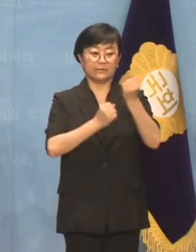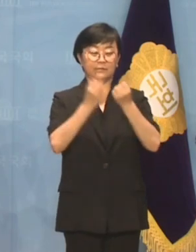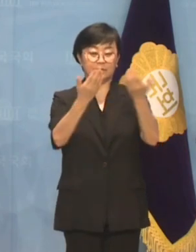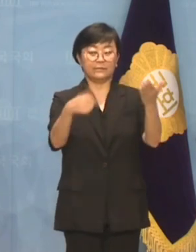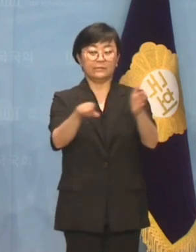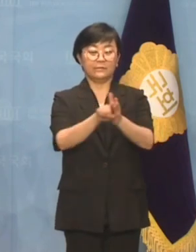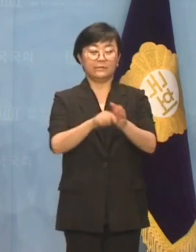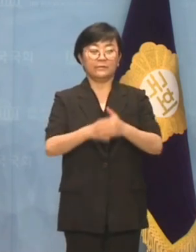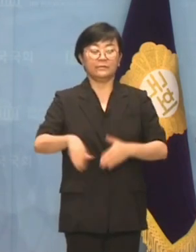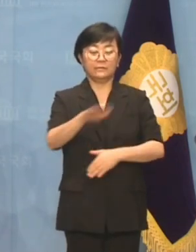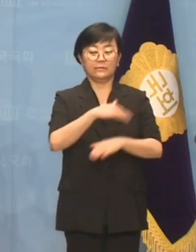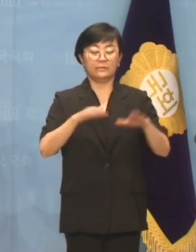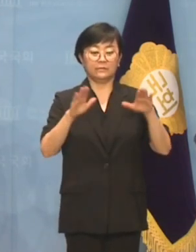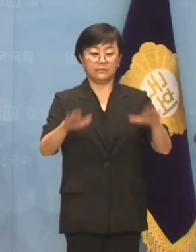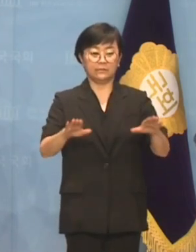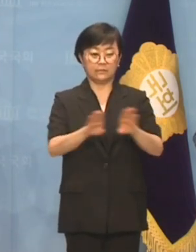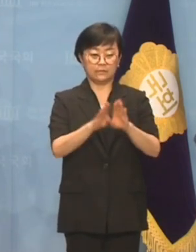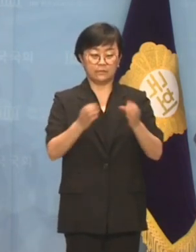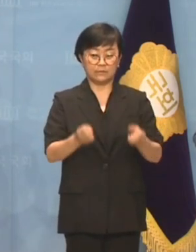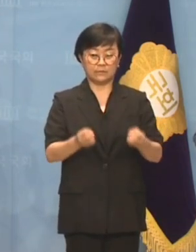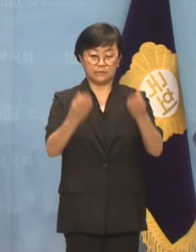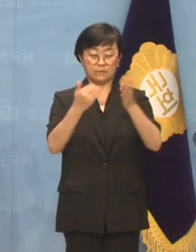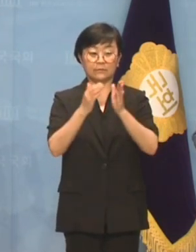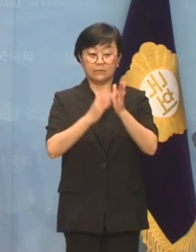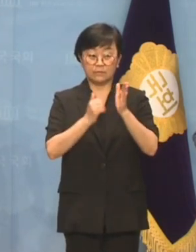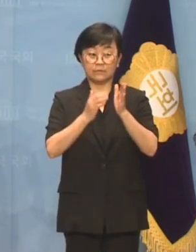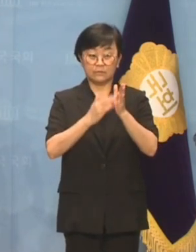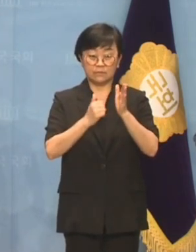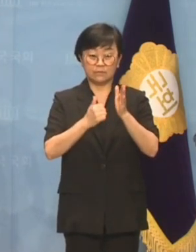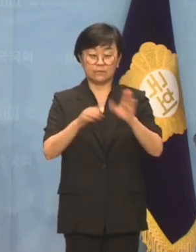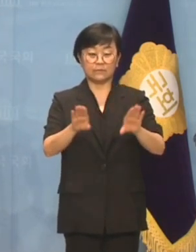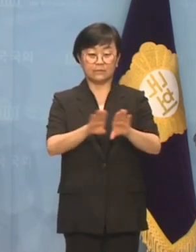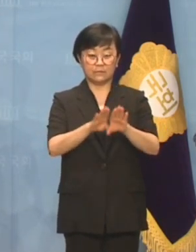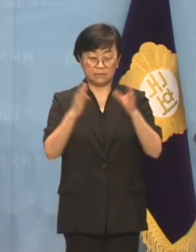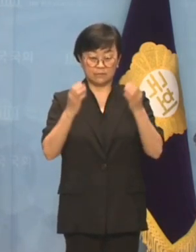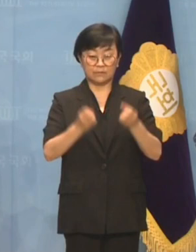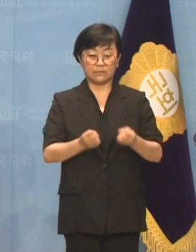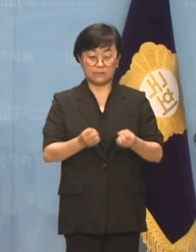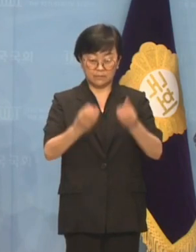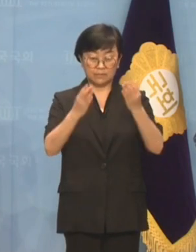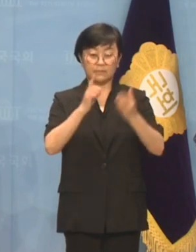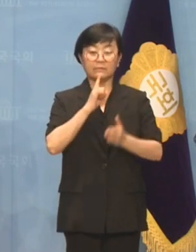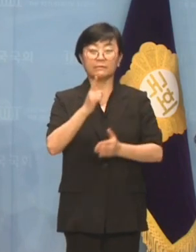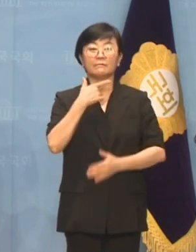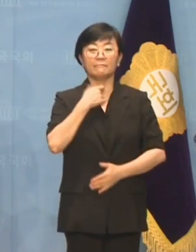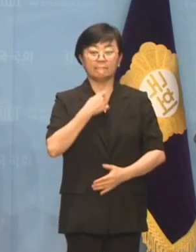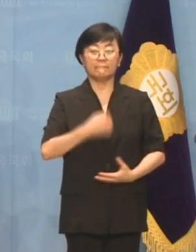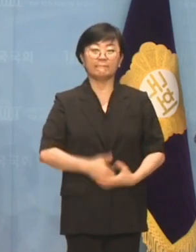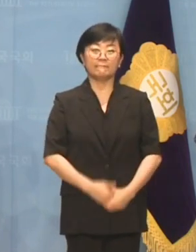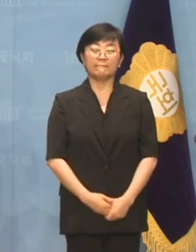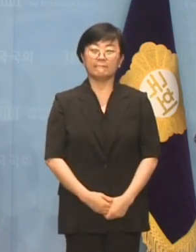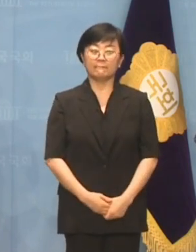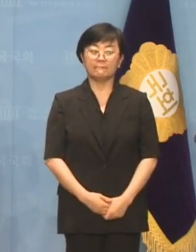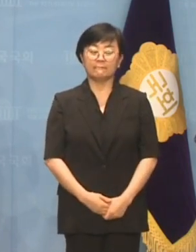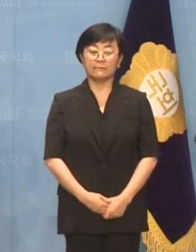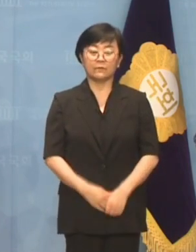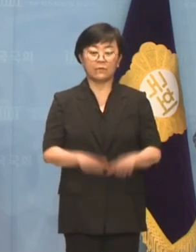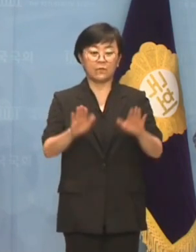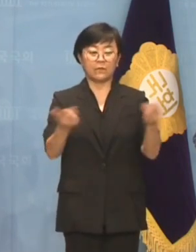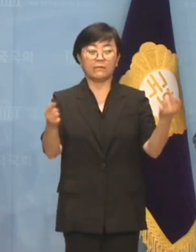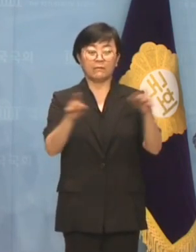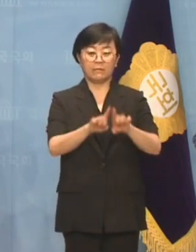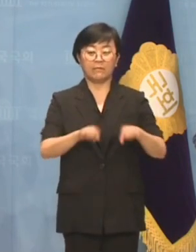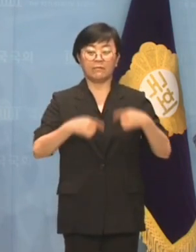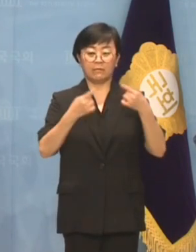위해서 왔습니다. 저희는 오늘 이 개통식을 몰래 개통식, 서해선 몰래 개통식이다라고 말씀을 드리고 싶습니다. 오늘